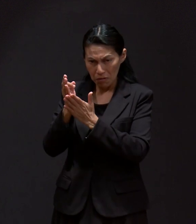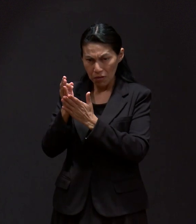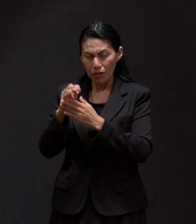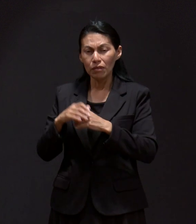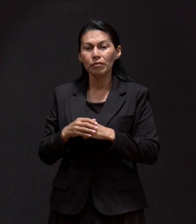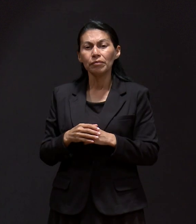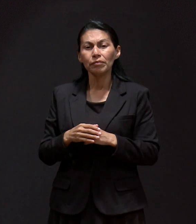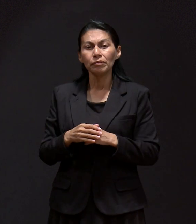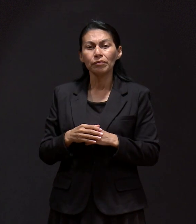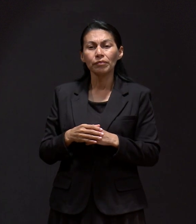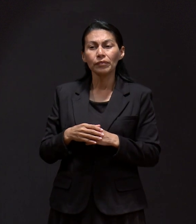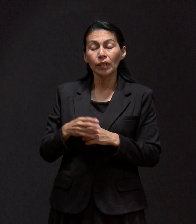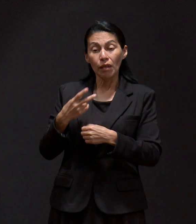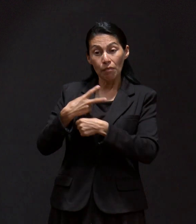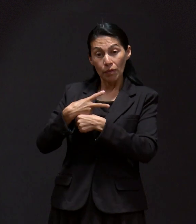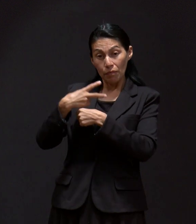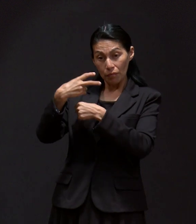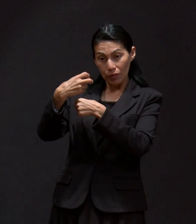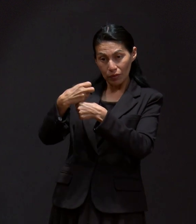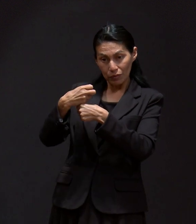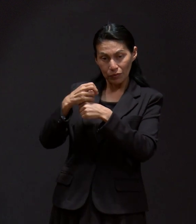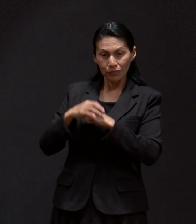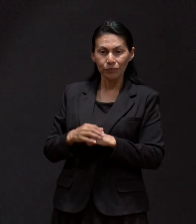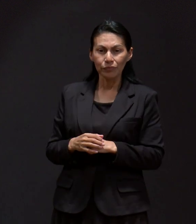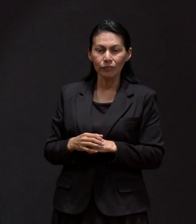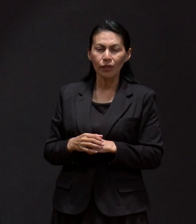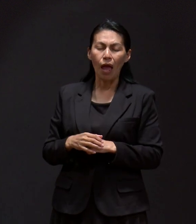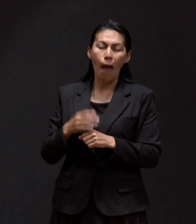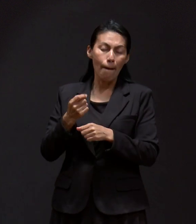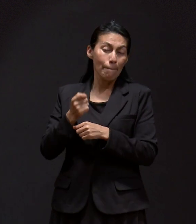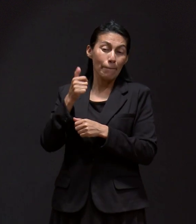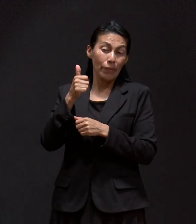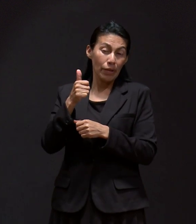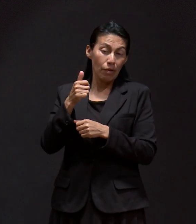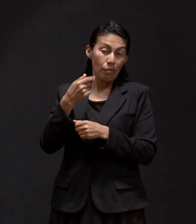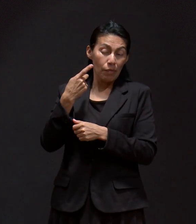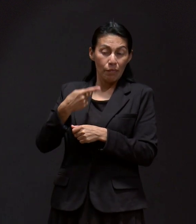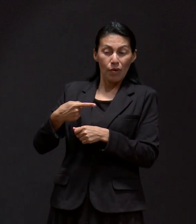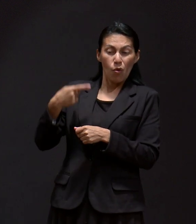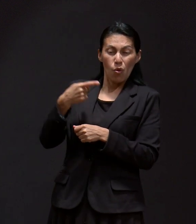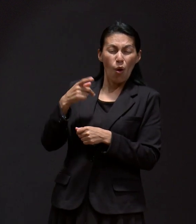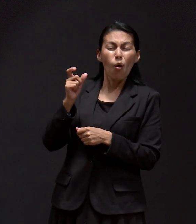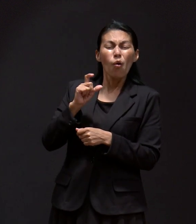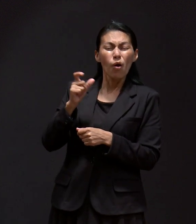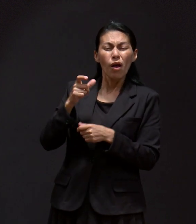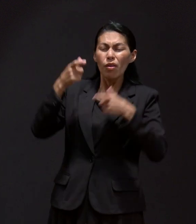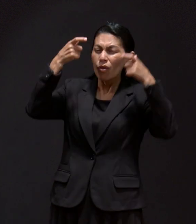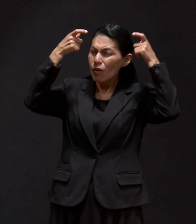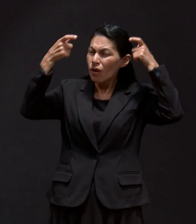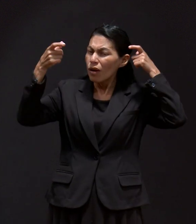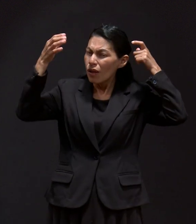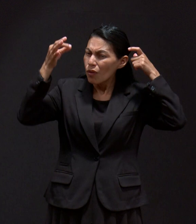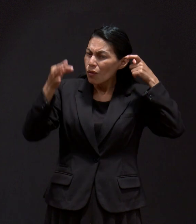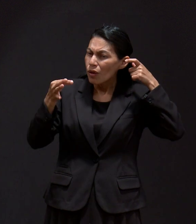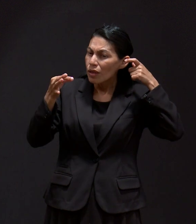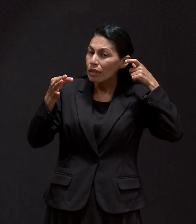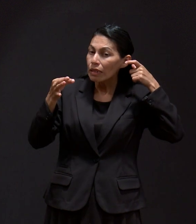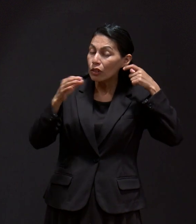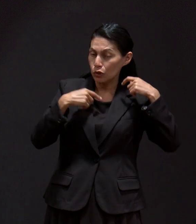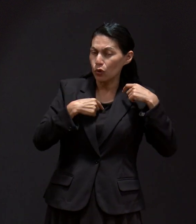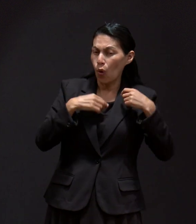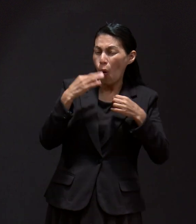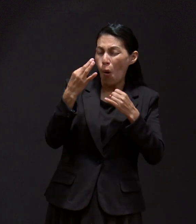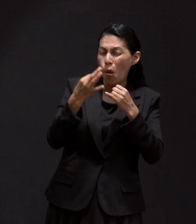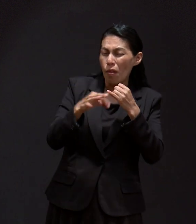muy cristiana y me invitó me preguntó que cuando iba a graduar entonces ya estábamos en el último semestre